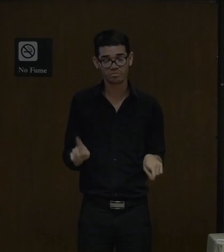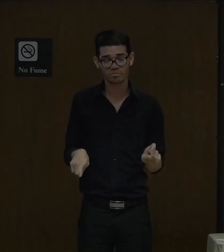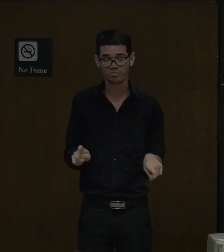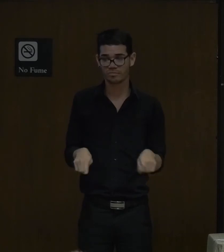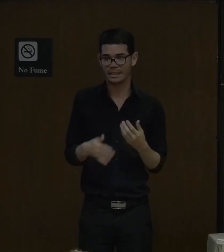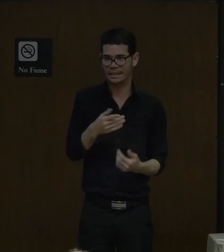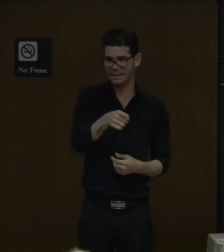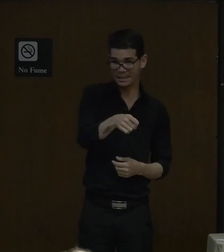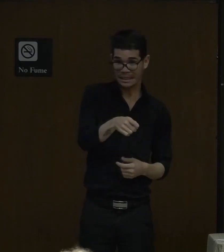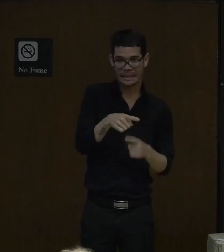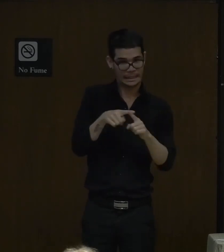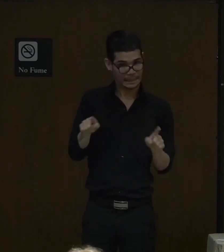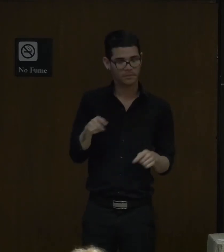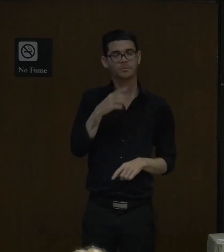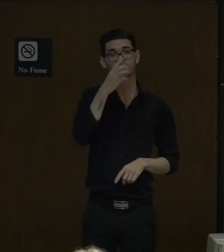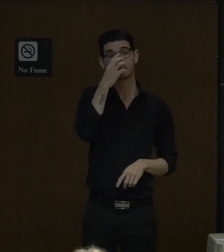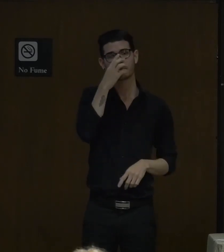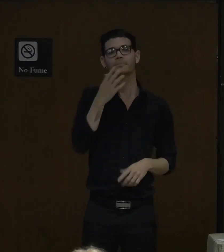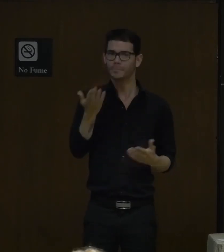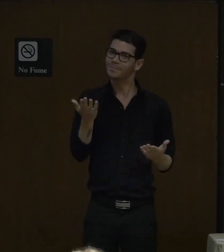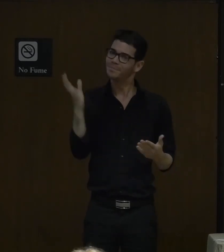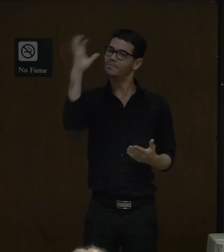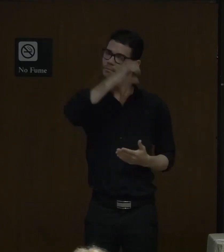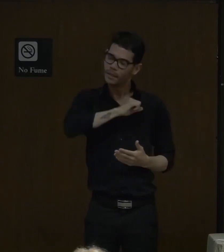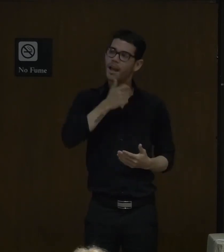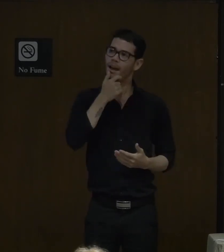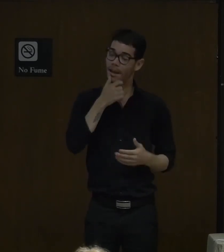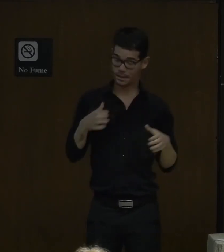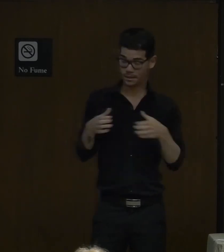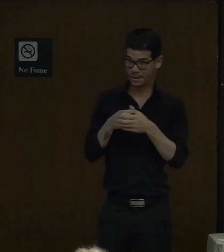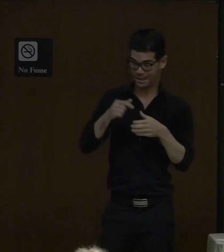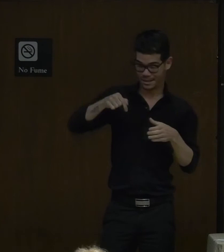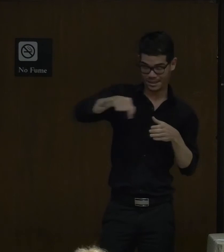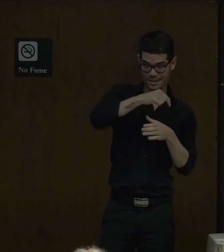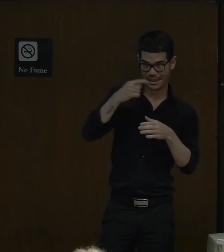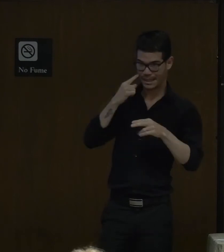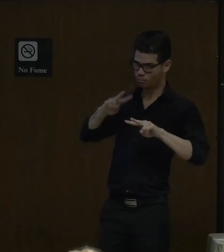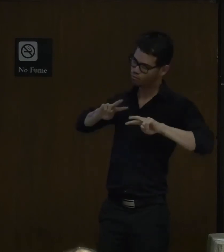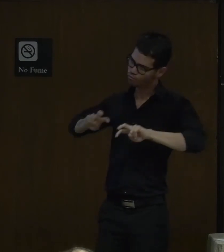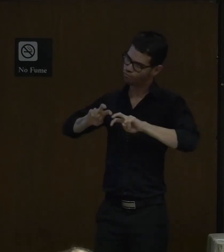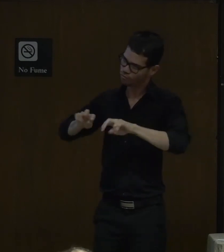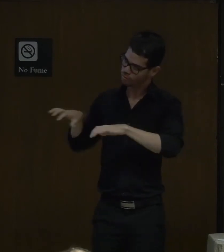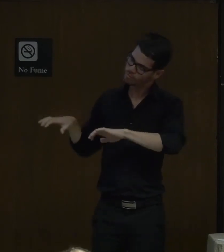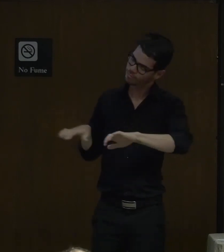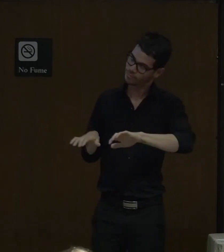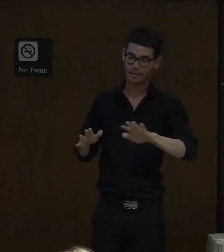palabras. Bien, entonces, ¿qué conclusiones sacamos de esto?